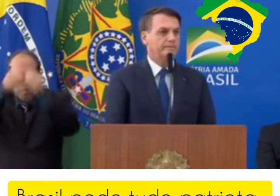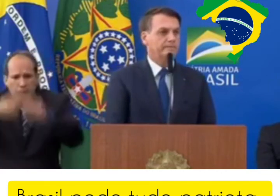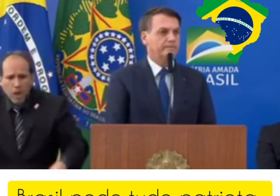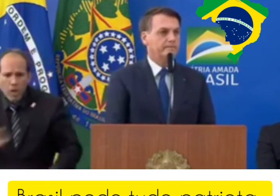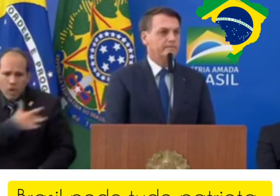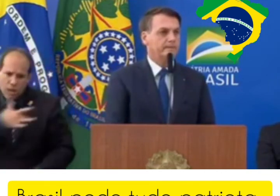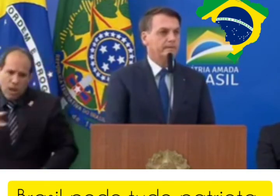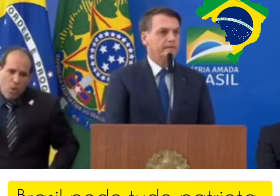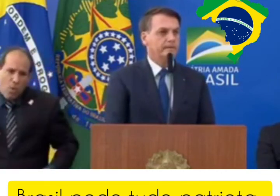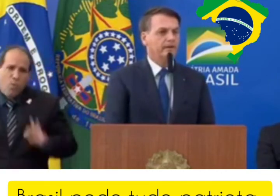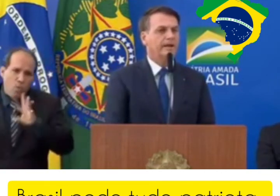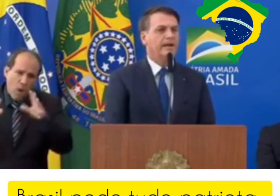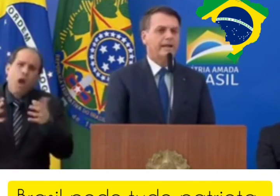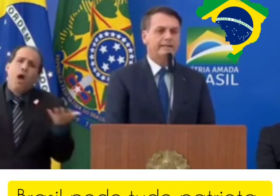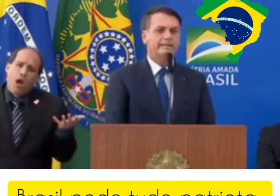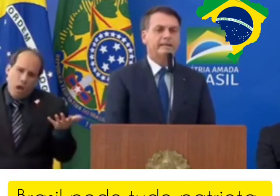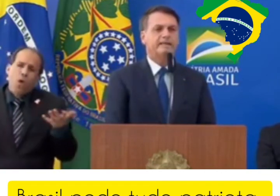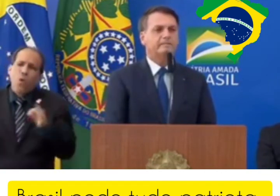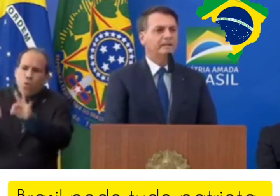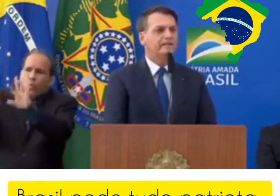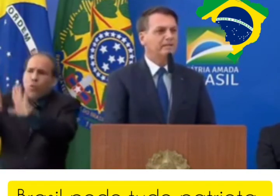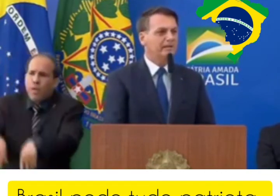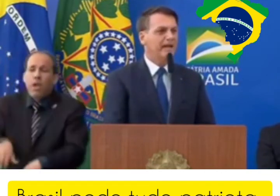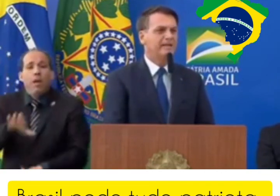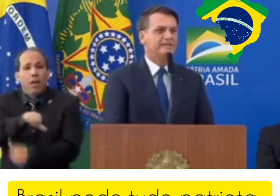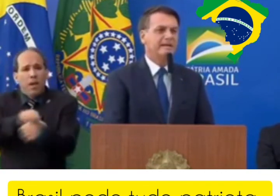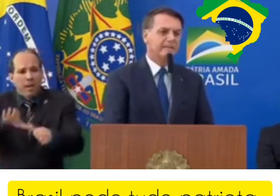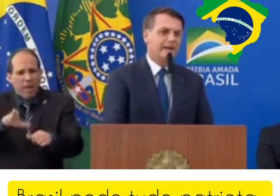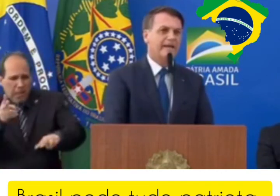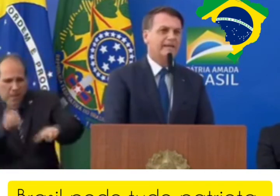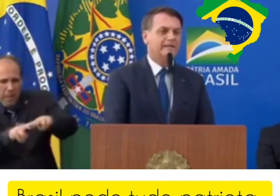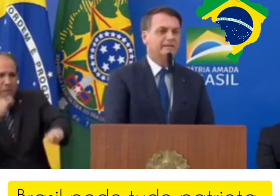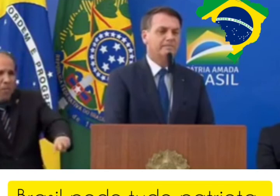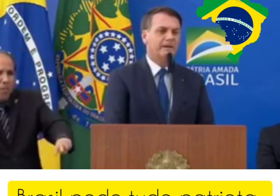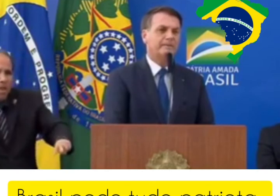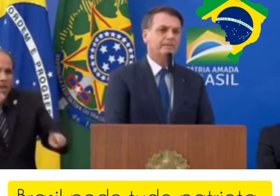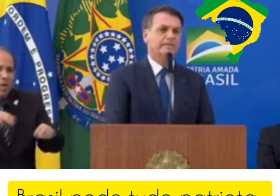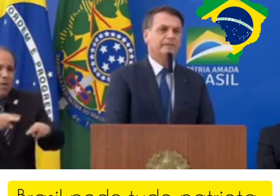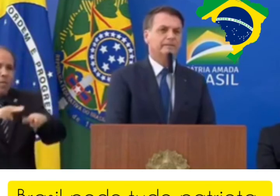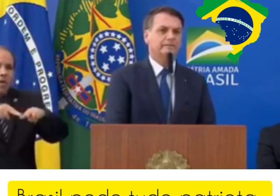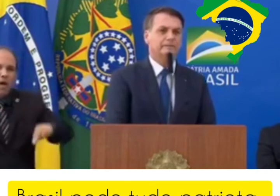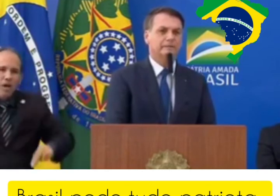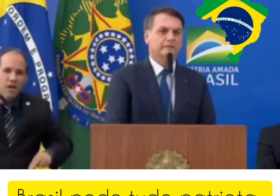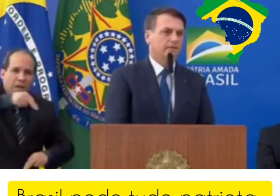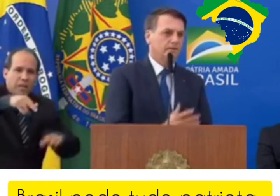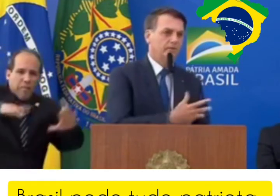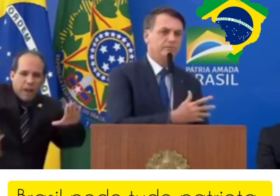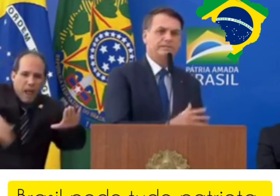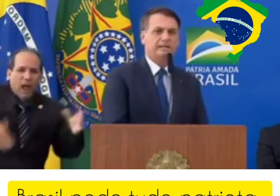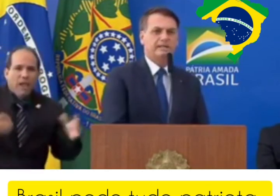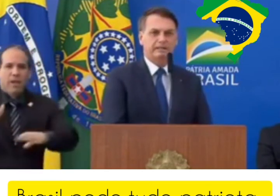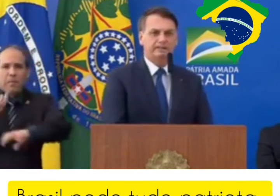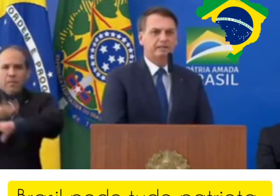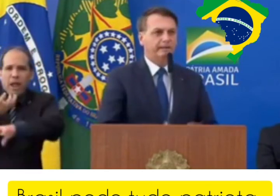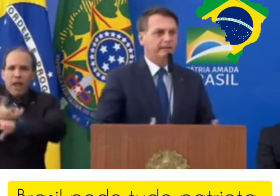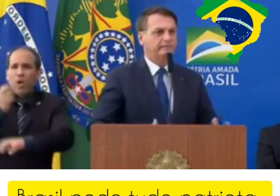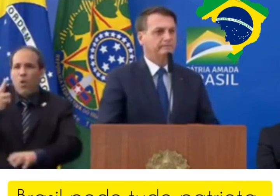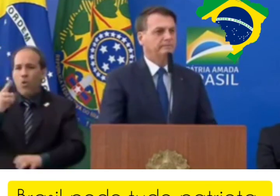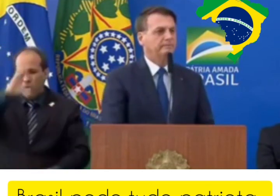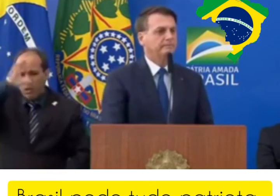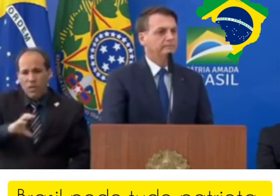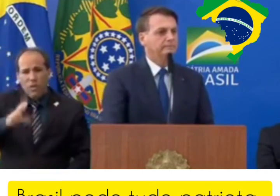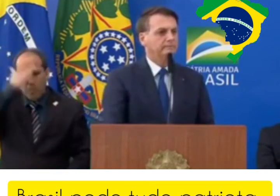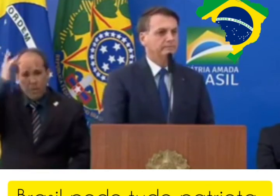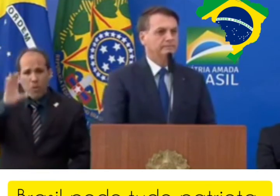todos. Agora, aquelas cenas de prender mulheres na praia, em praça pública, ou um cidadão